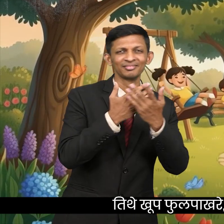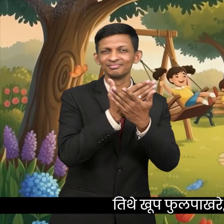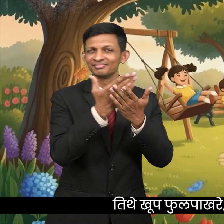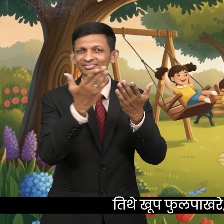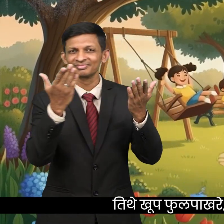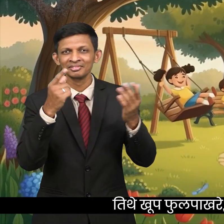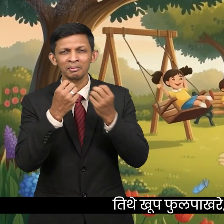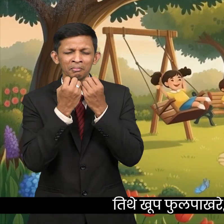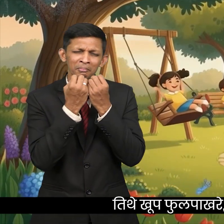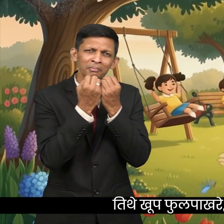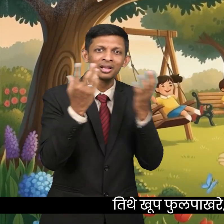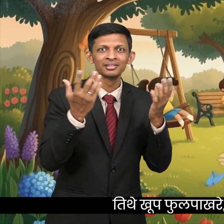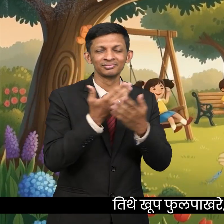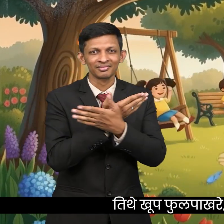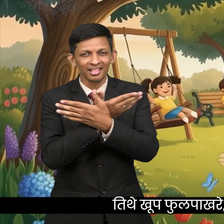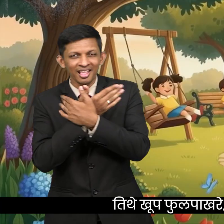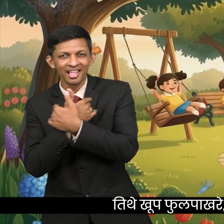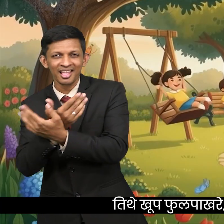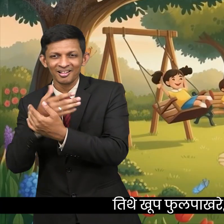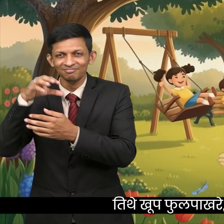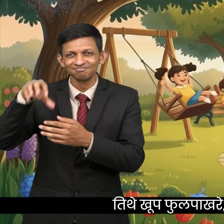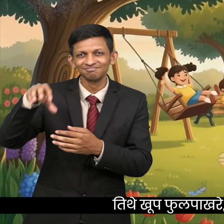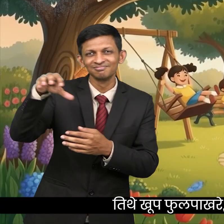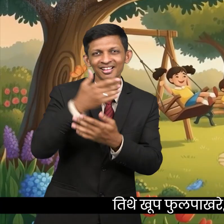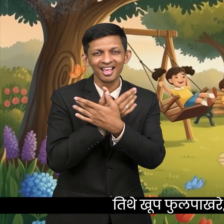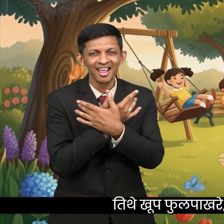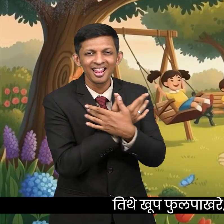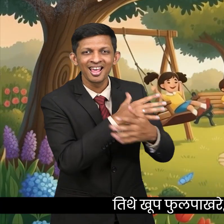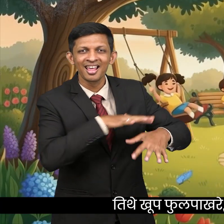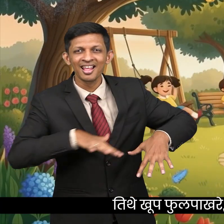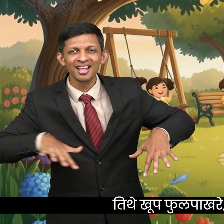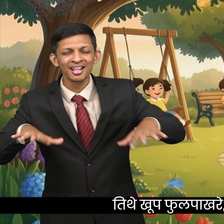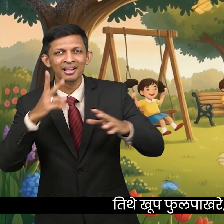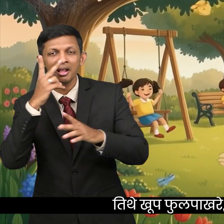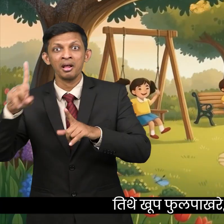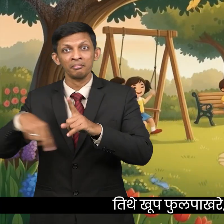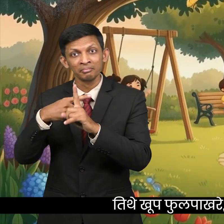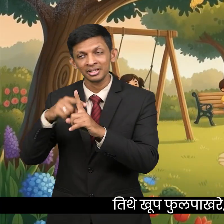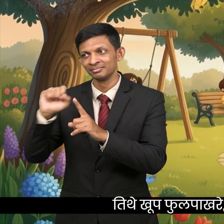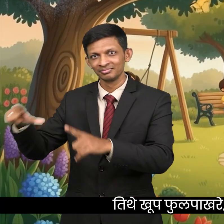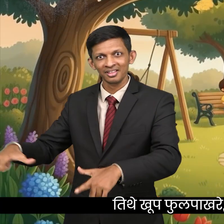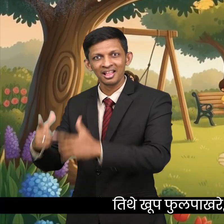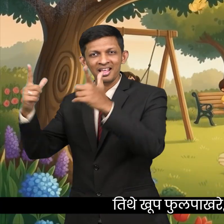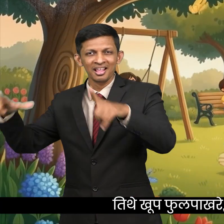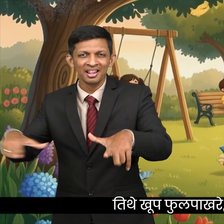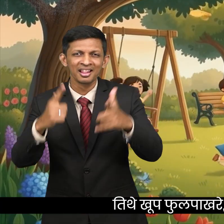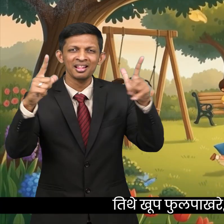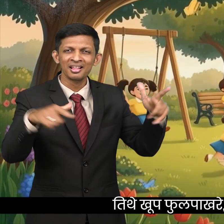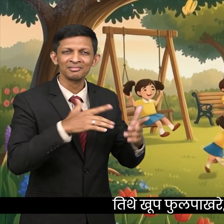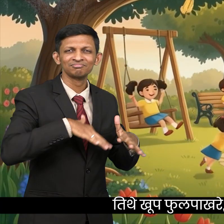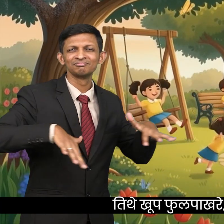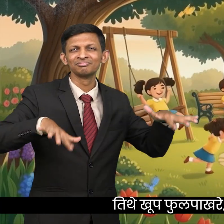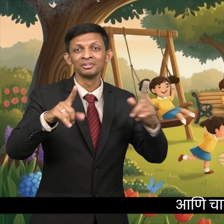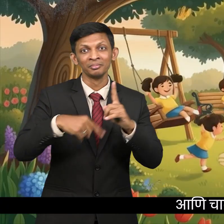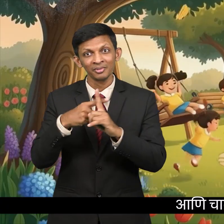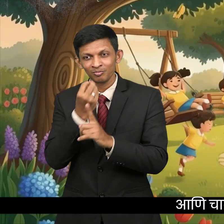तिथे खूप फुलपाखरे, झाडे, फुले आणि बसण्यासाठी